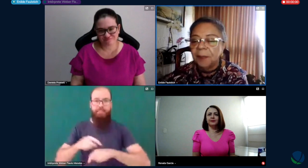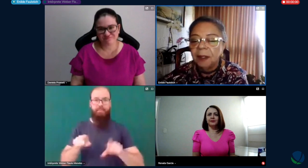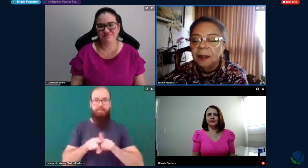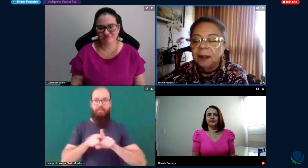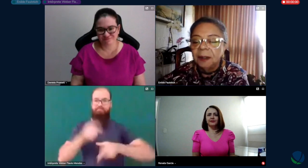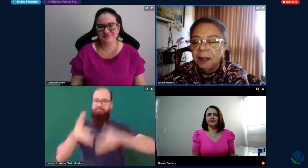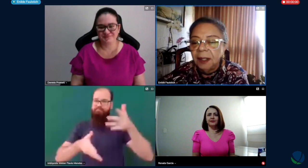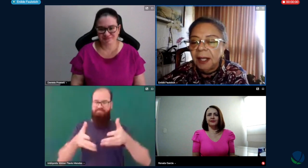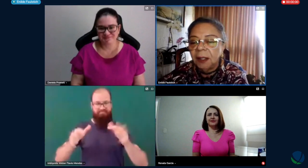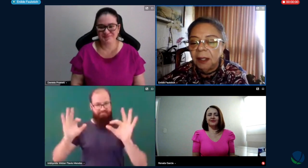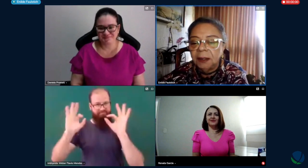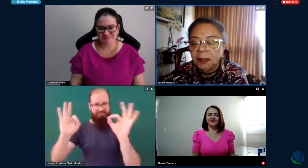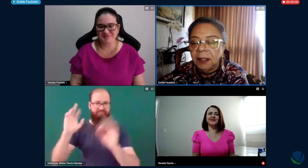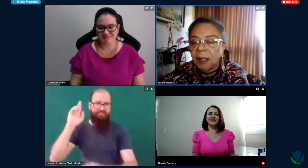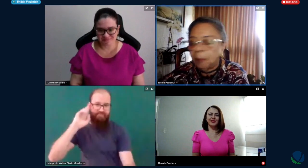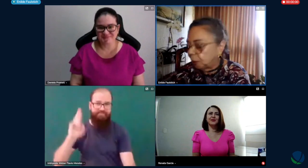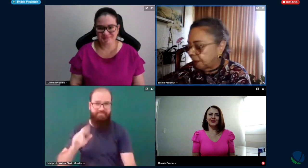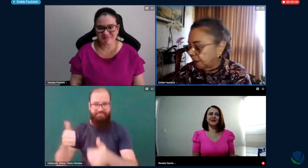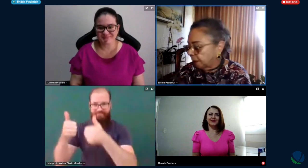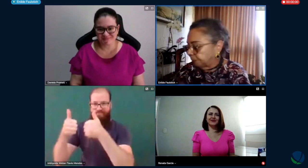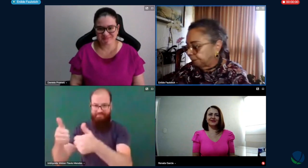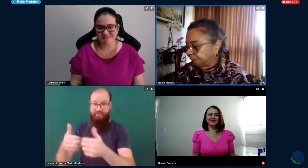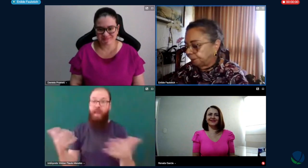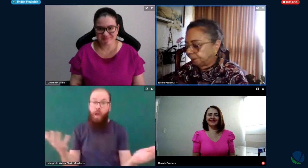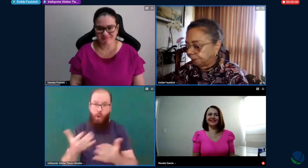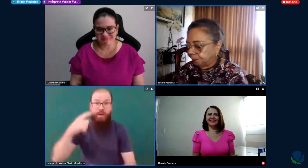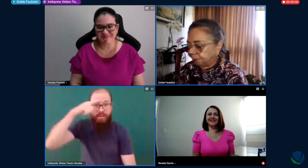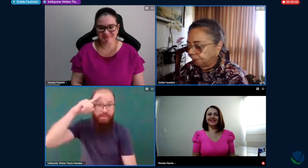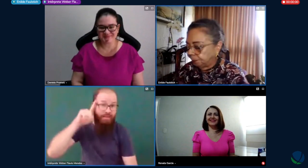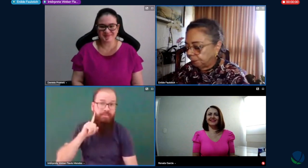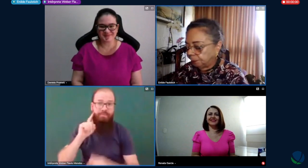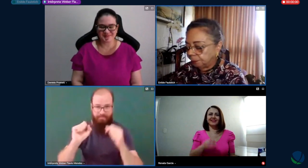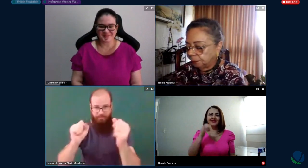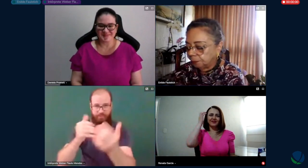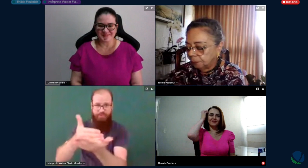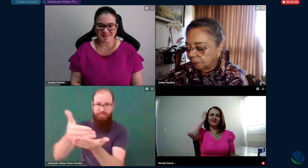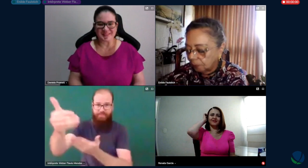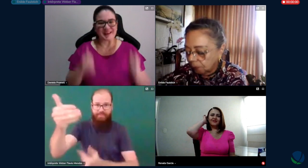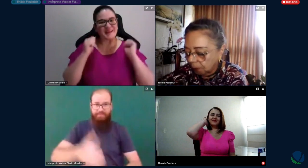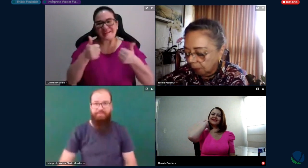vamos lá. Daniela, pode começar.